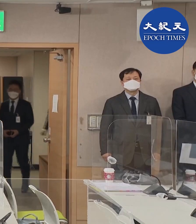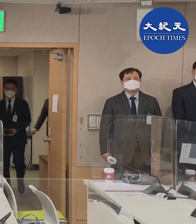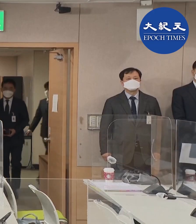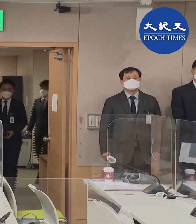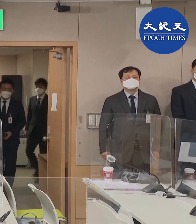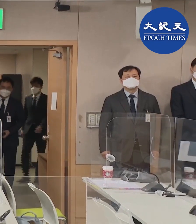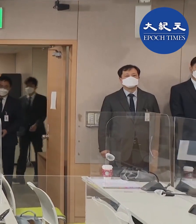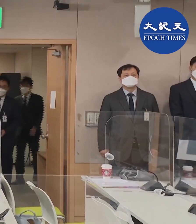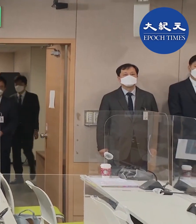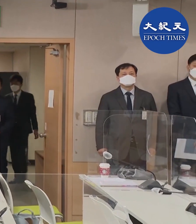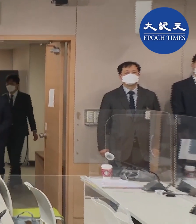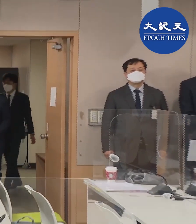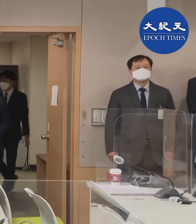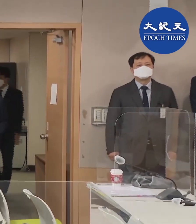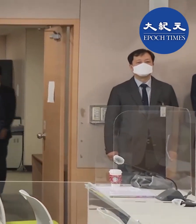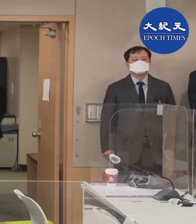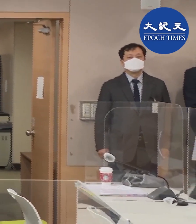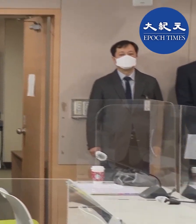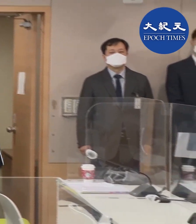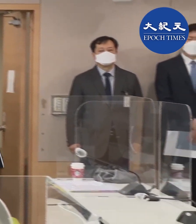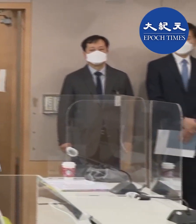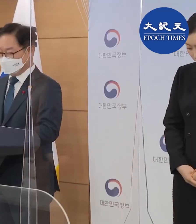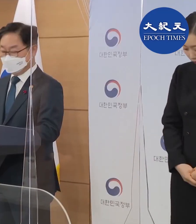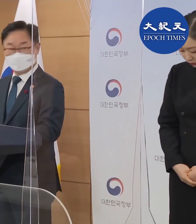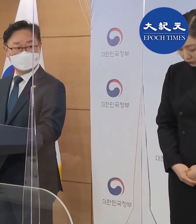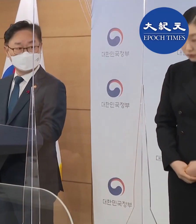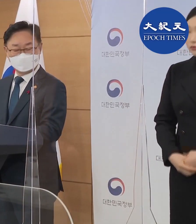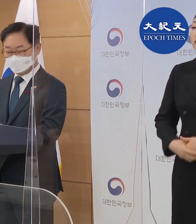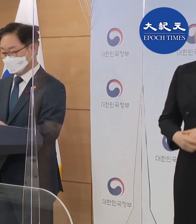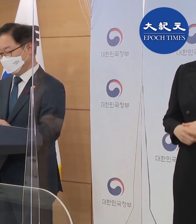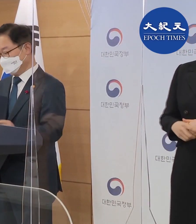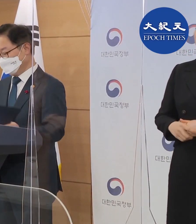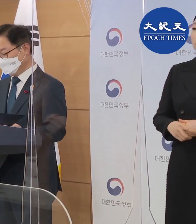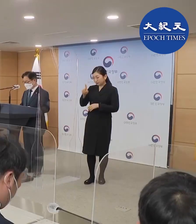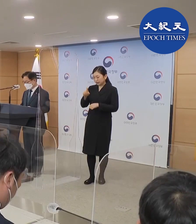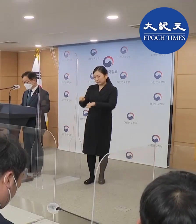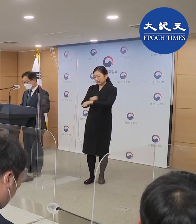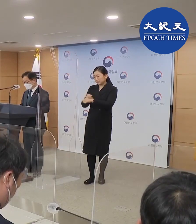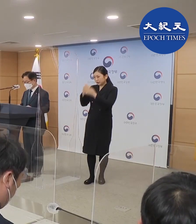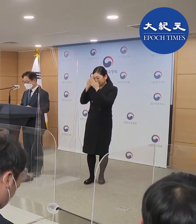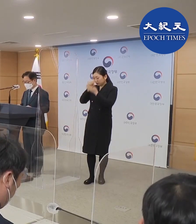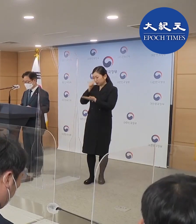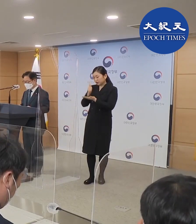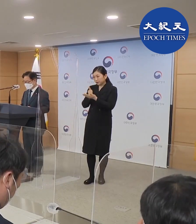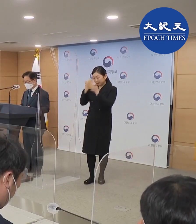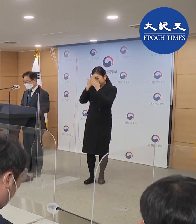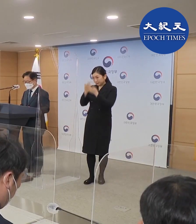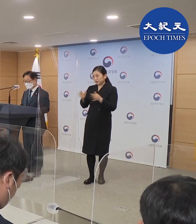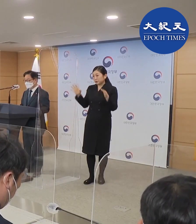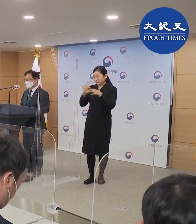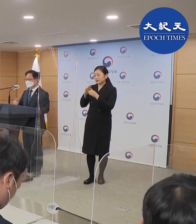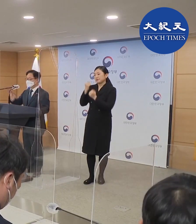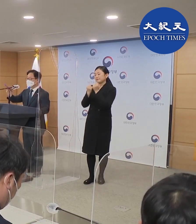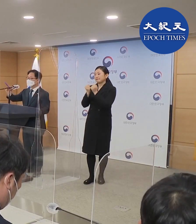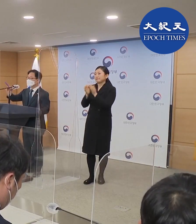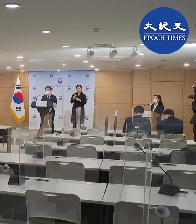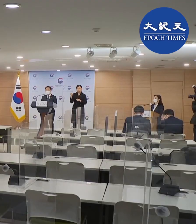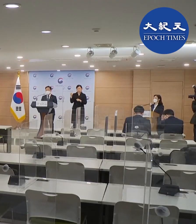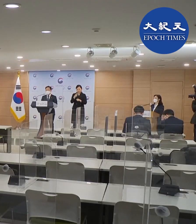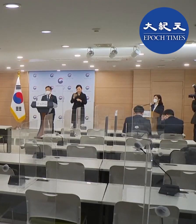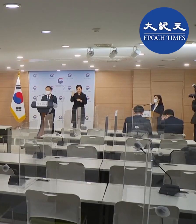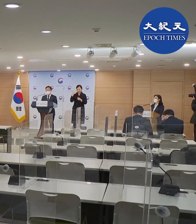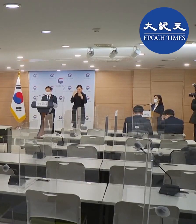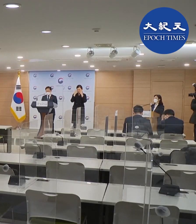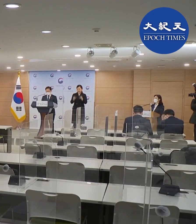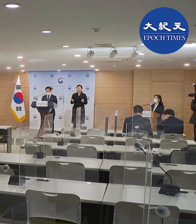韓國法務部長朴范介周五宣布對前總統朴槿惠、前總理韓明淑等